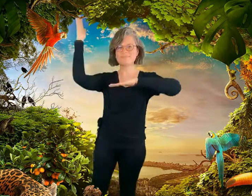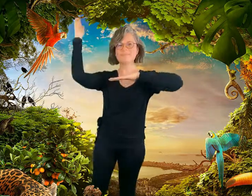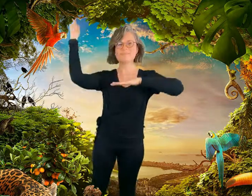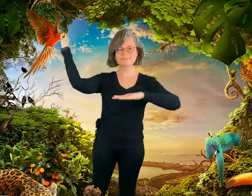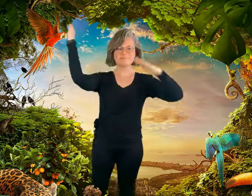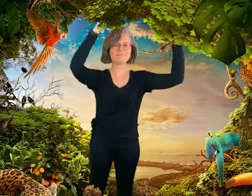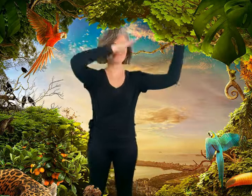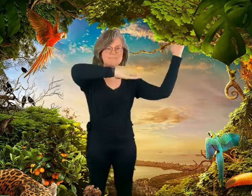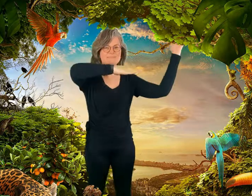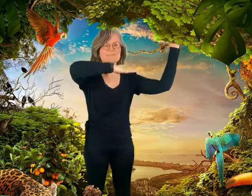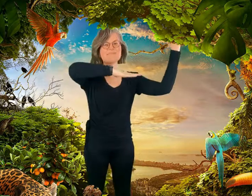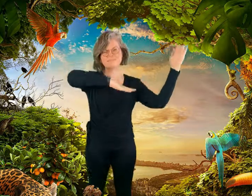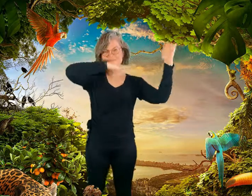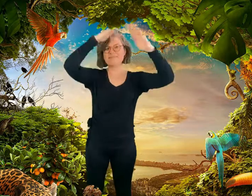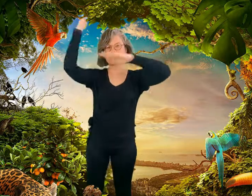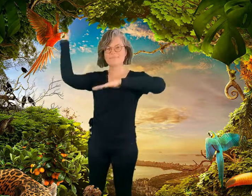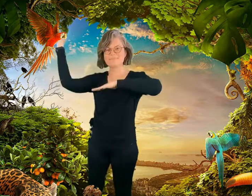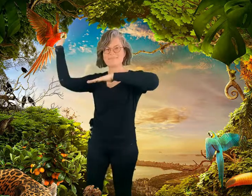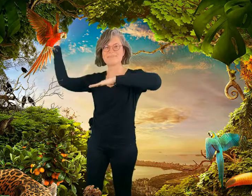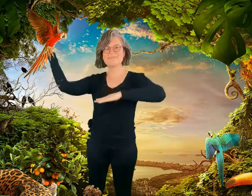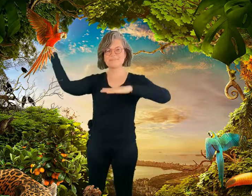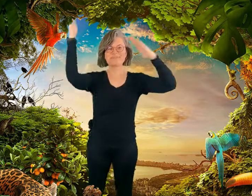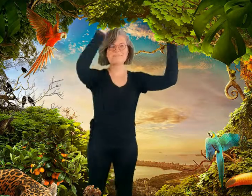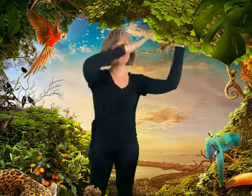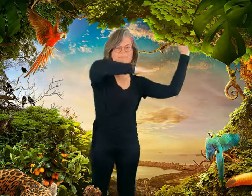Met een jeep 3 weken lang. Oh, wat is dit